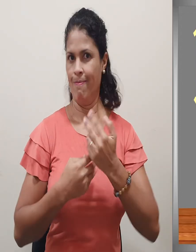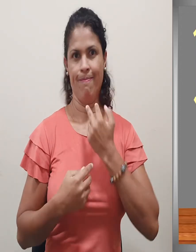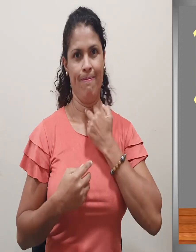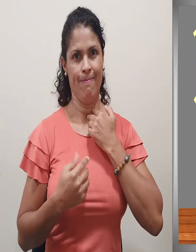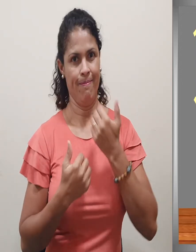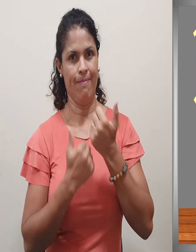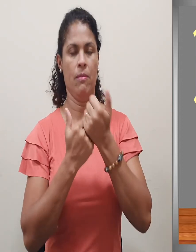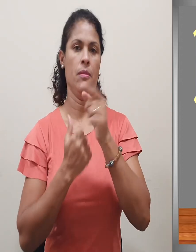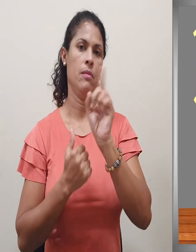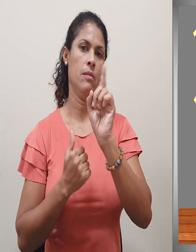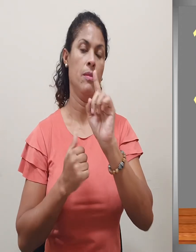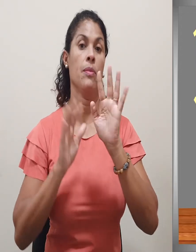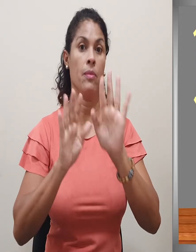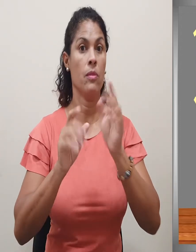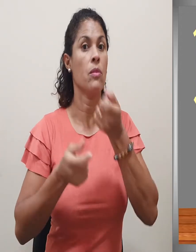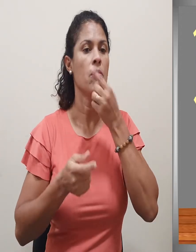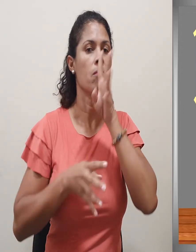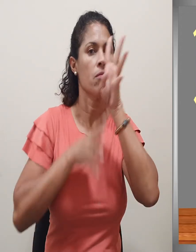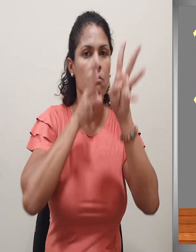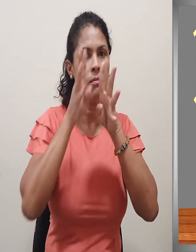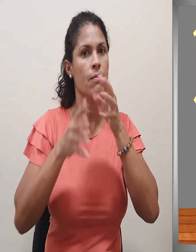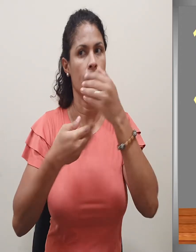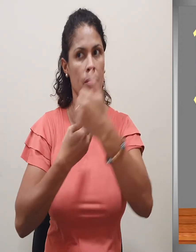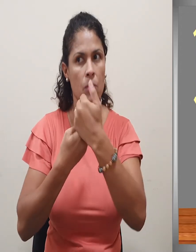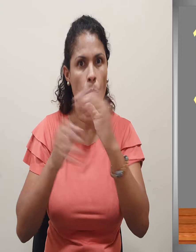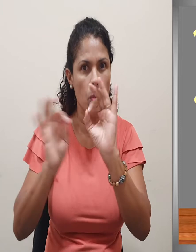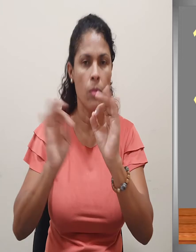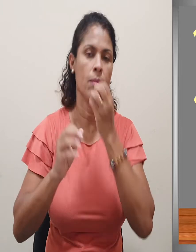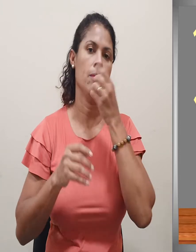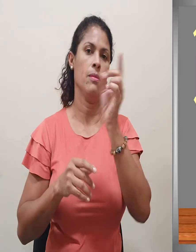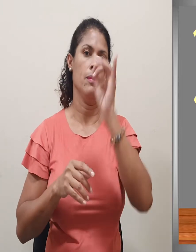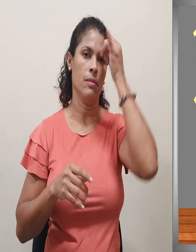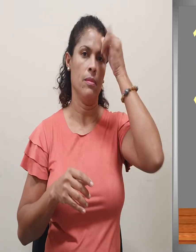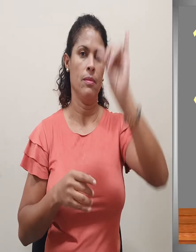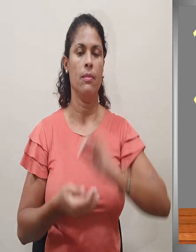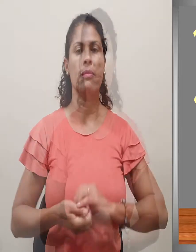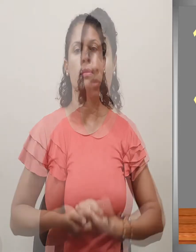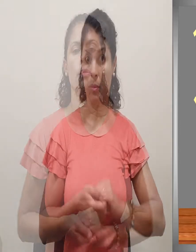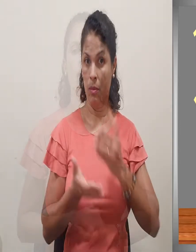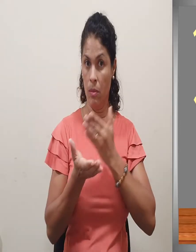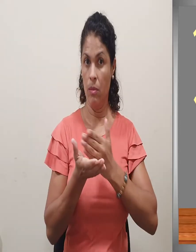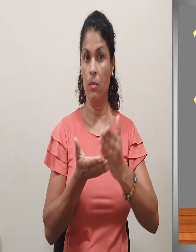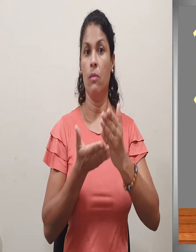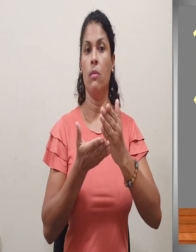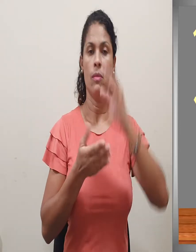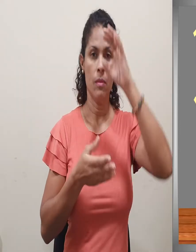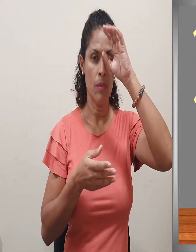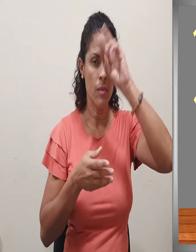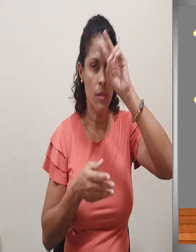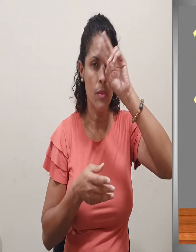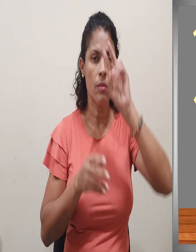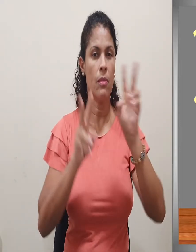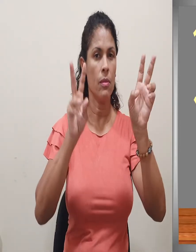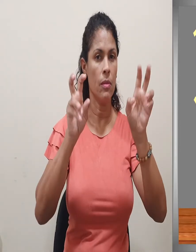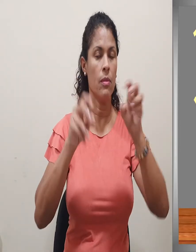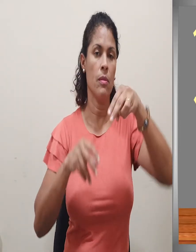o acompanhamento do profissional legalmente habilitado para cuidar da sua saúde. Não use medicamentos sem o aconselhamento